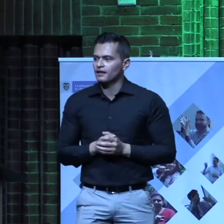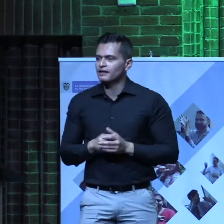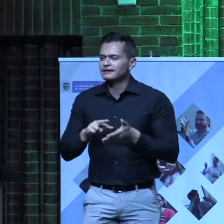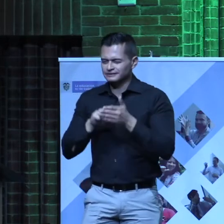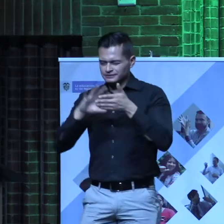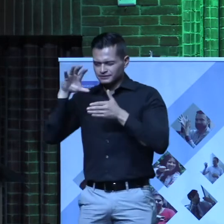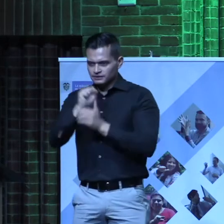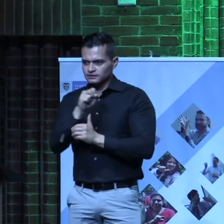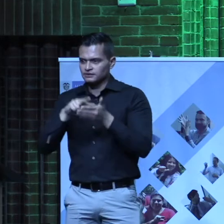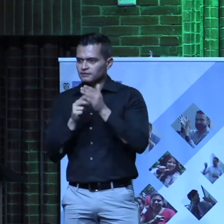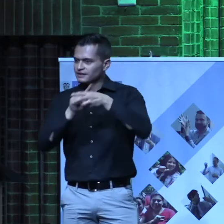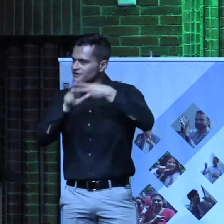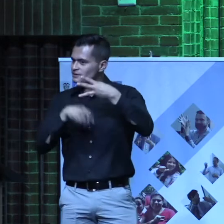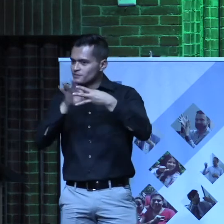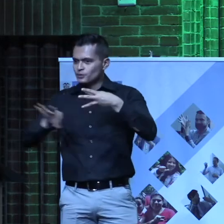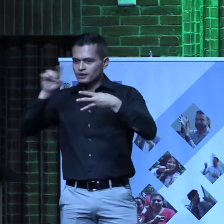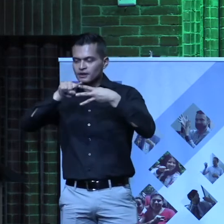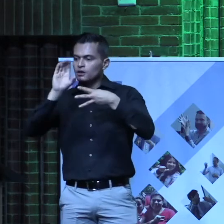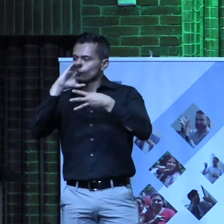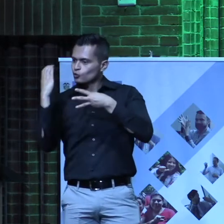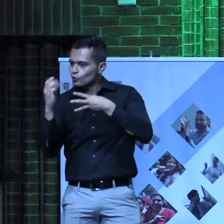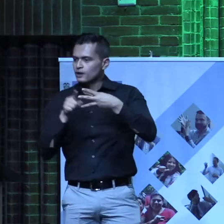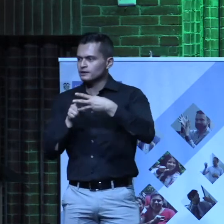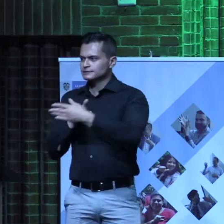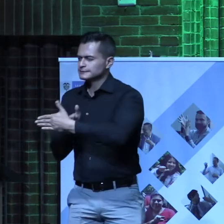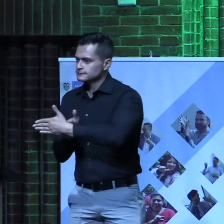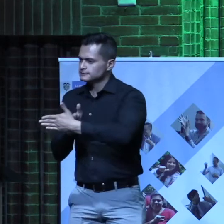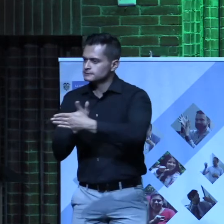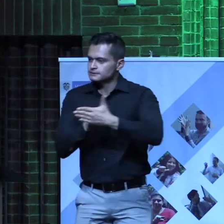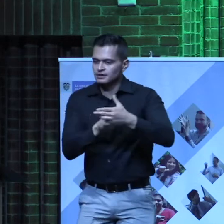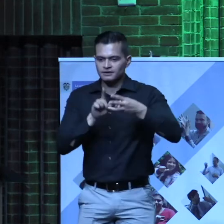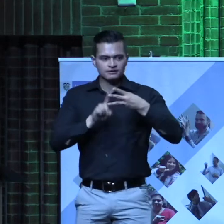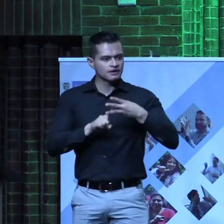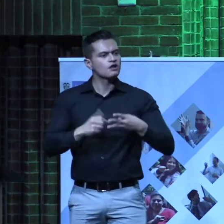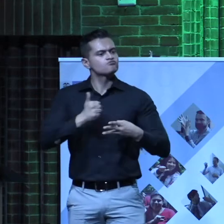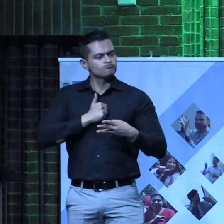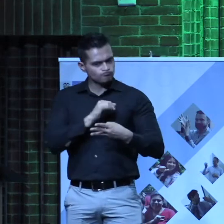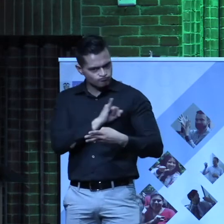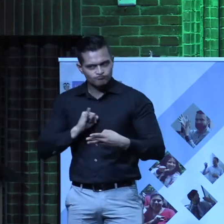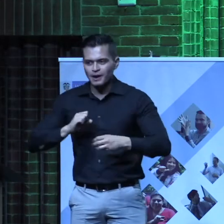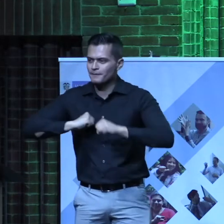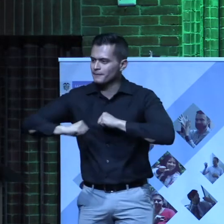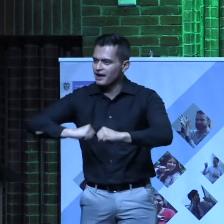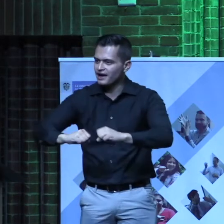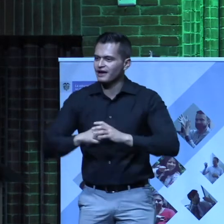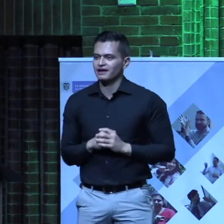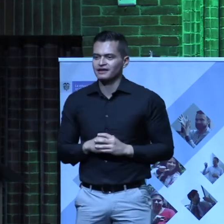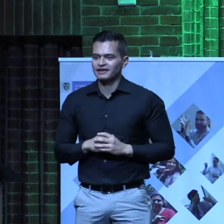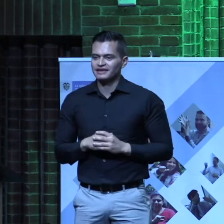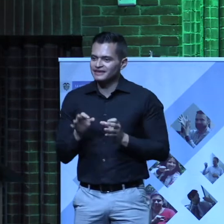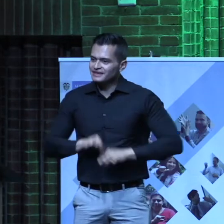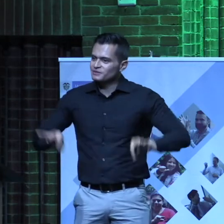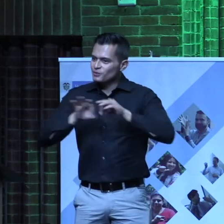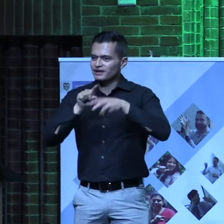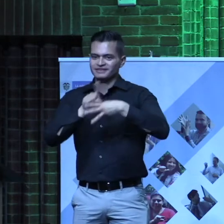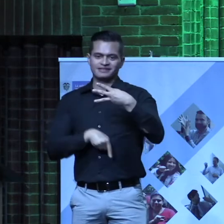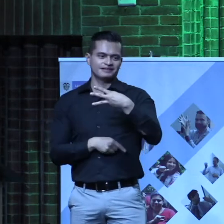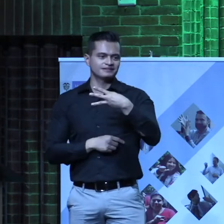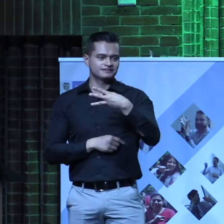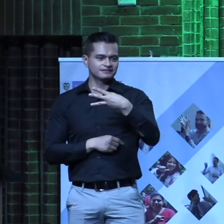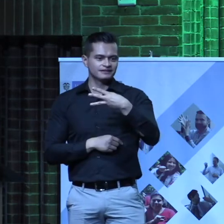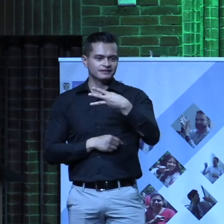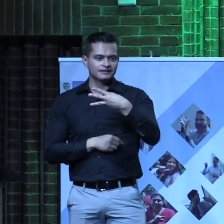y libertad son 3 conceptos que orientan siempre la inclusión social de las personas en Colombia. El mecanismo para